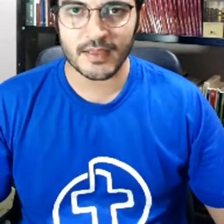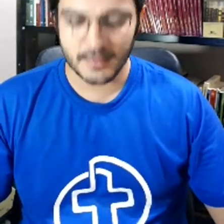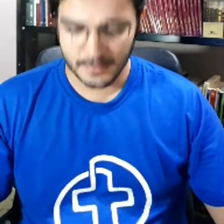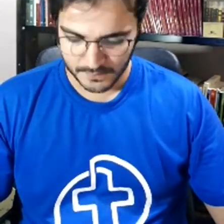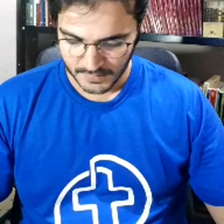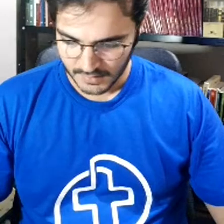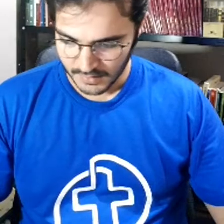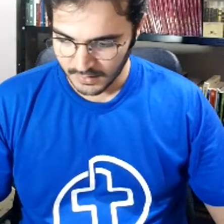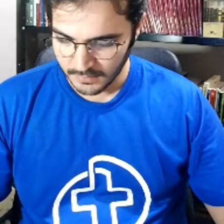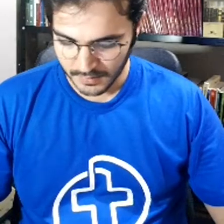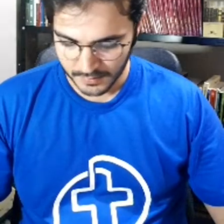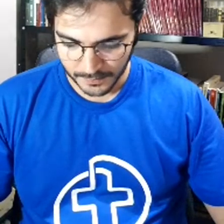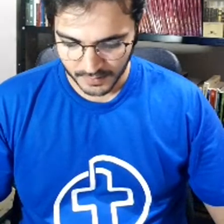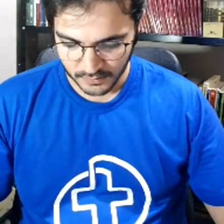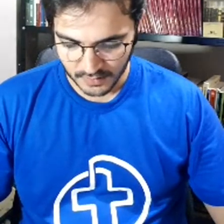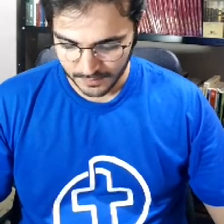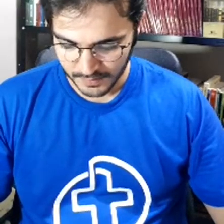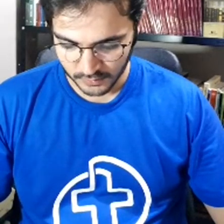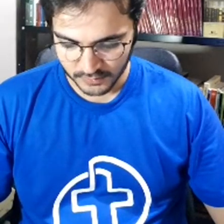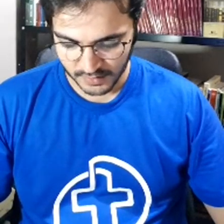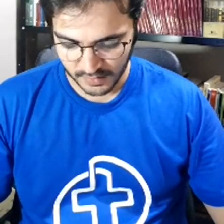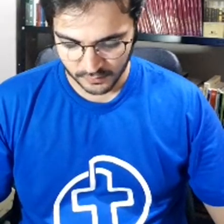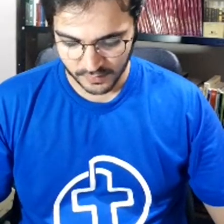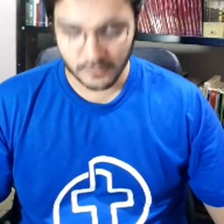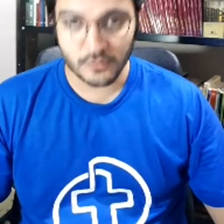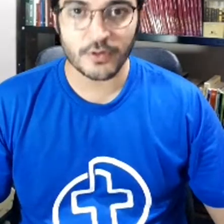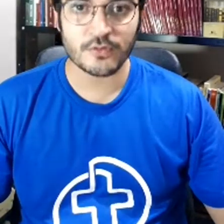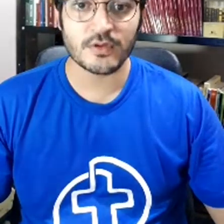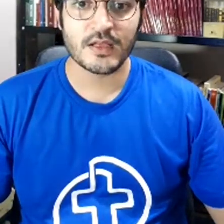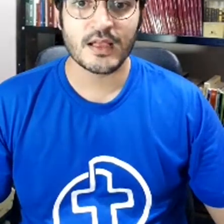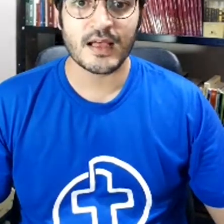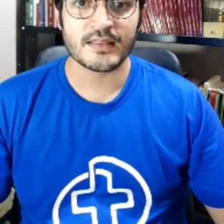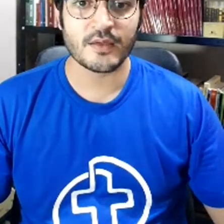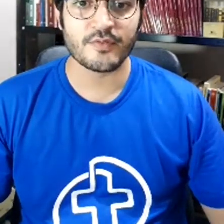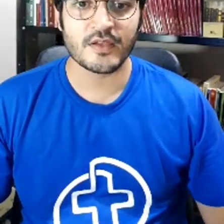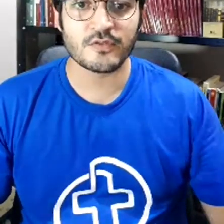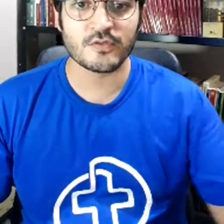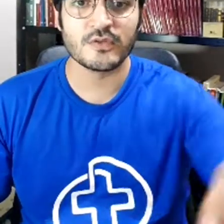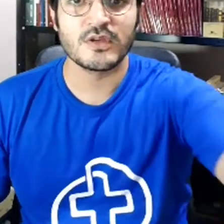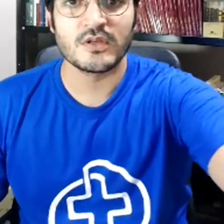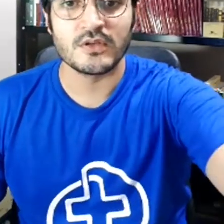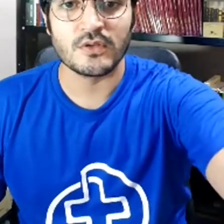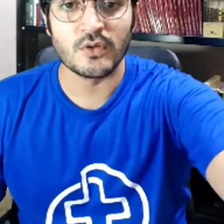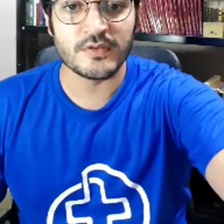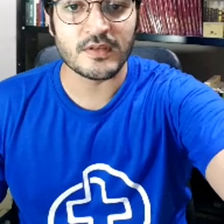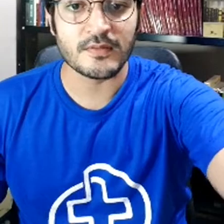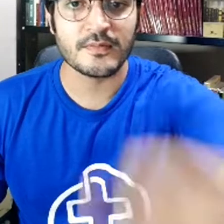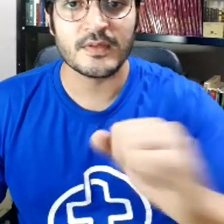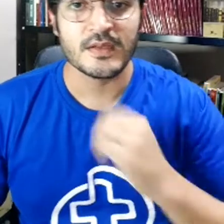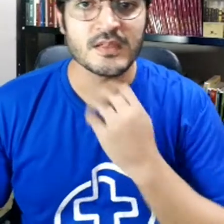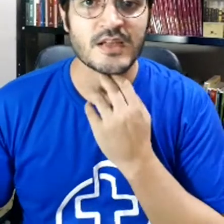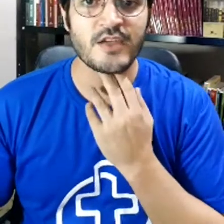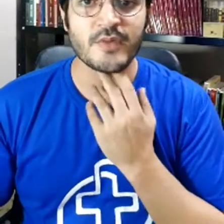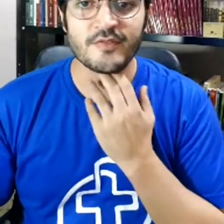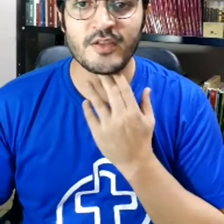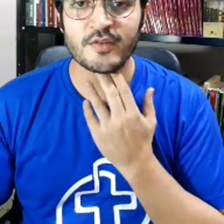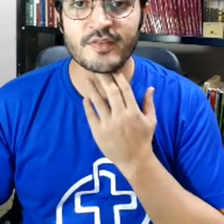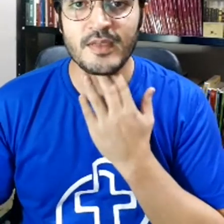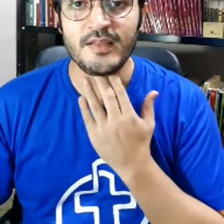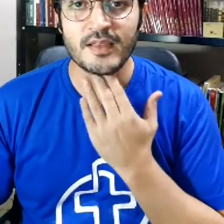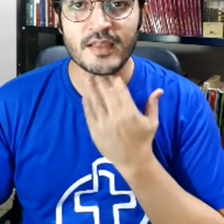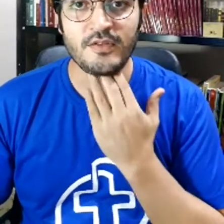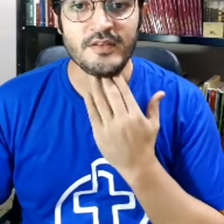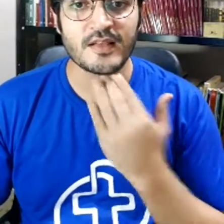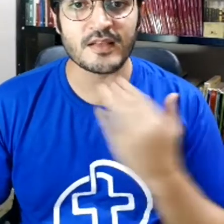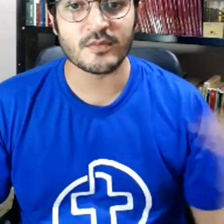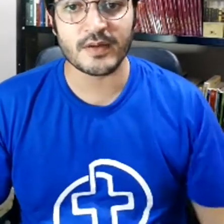aí em 1 Pedro, capítulo 3, do verso 8 até o verso 12. Jailma, envia novamente aí